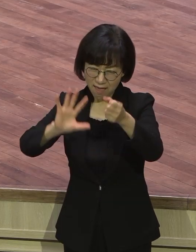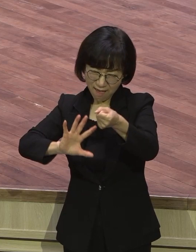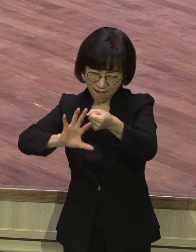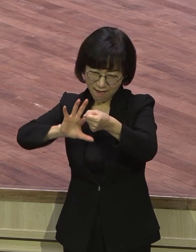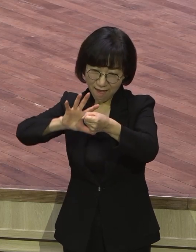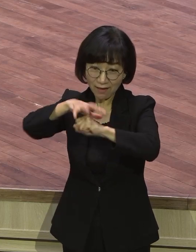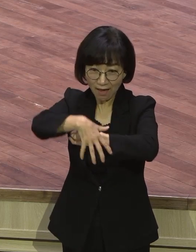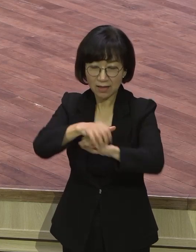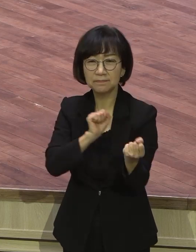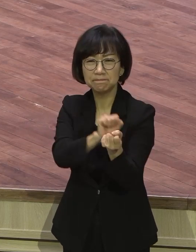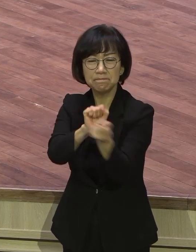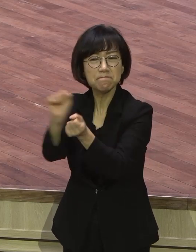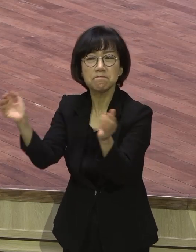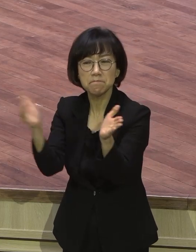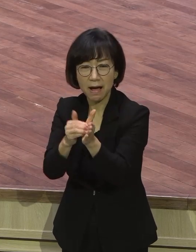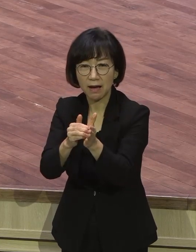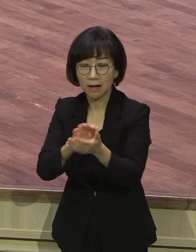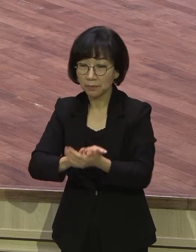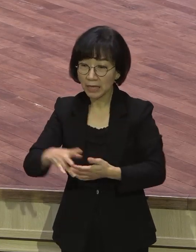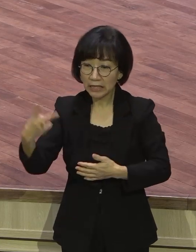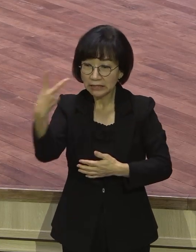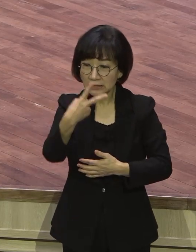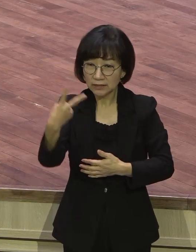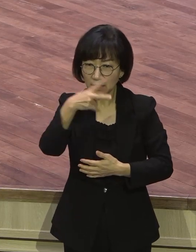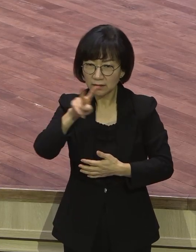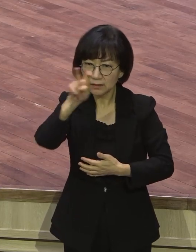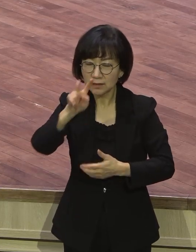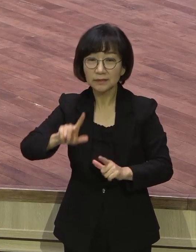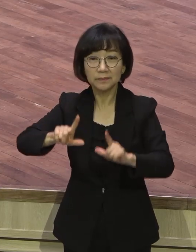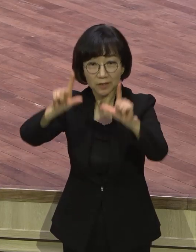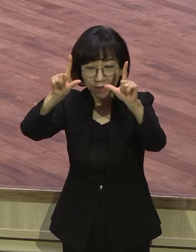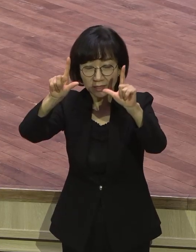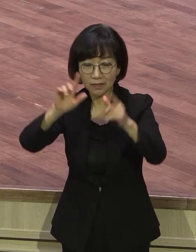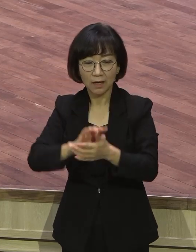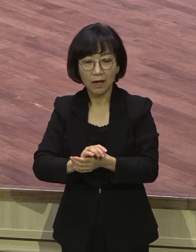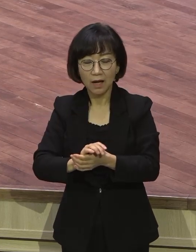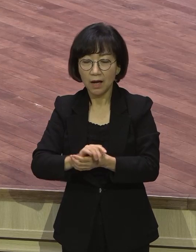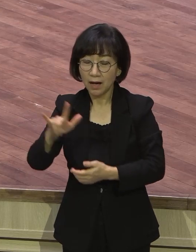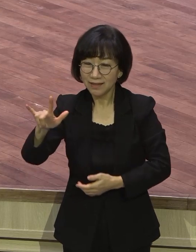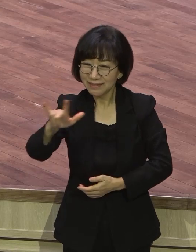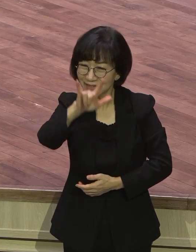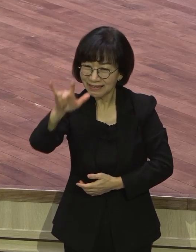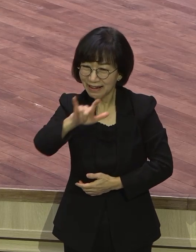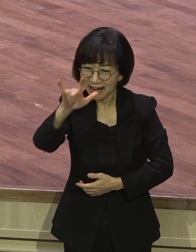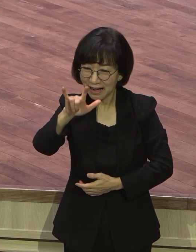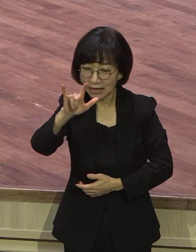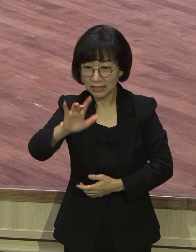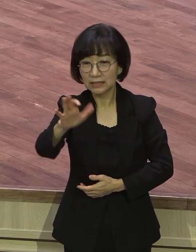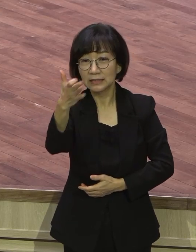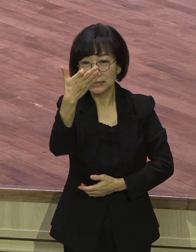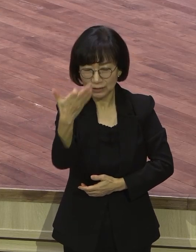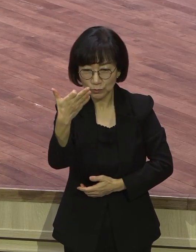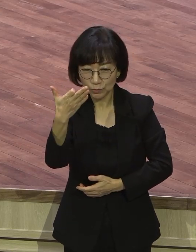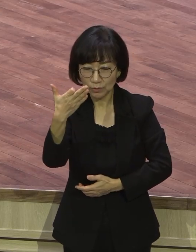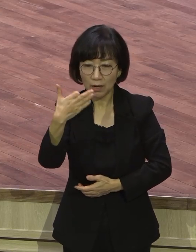2020년은 인류에게 코로나19 바이러스 전년병이